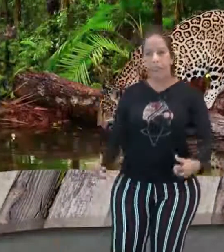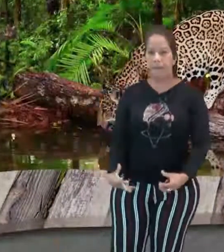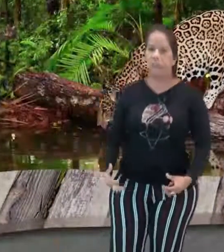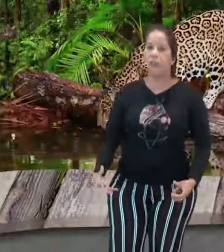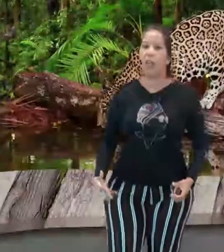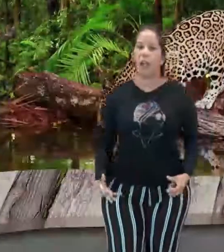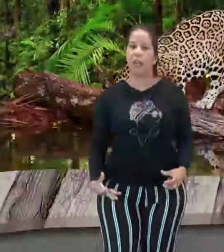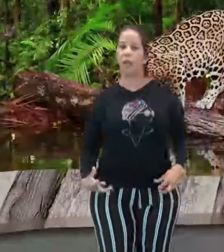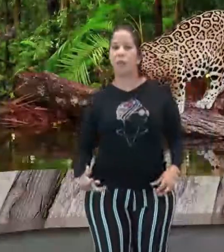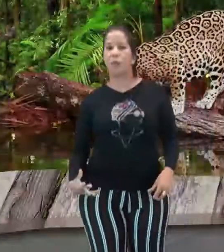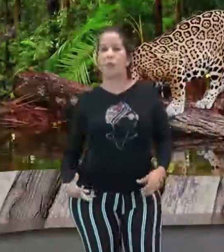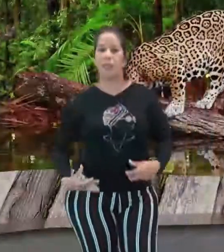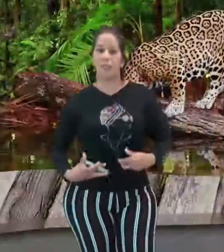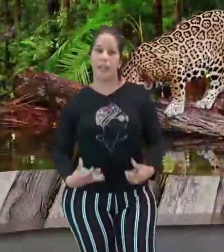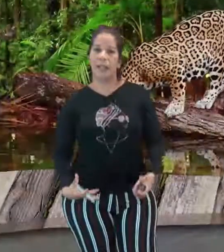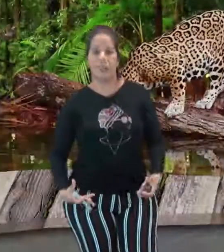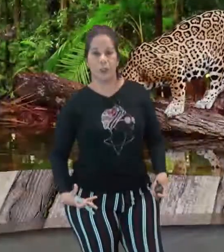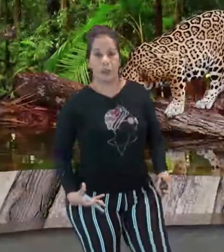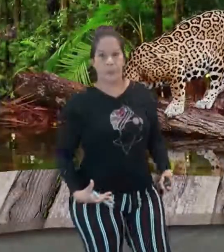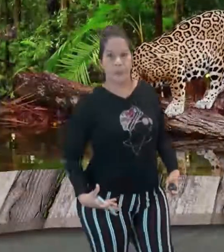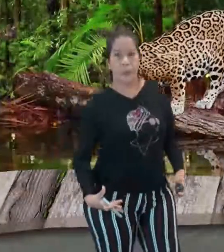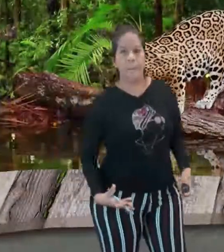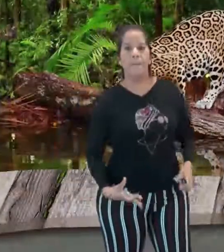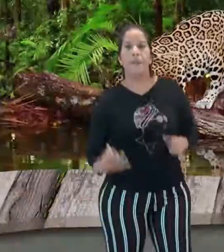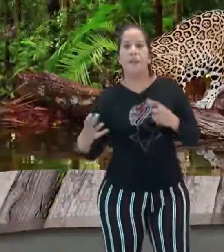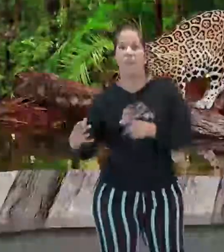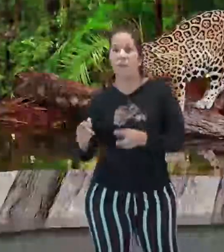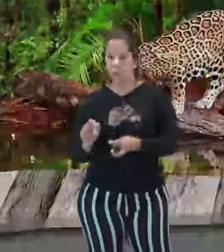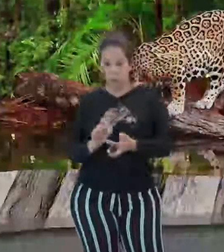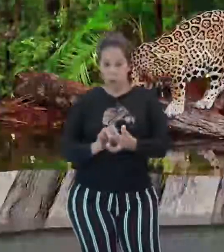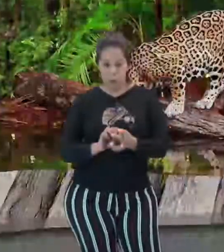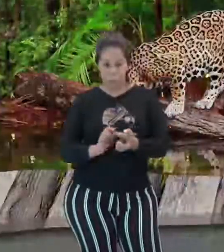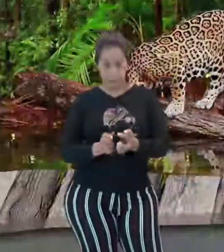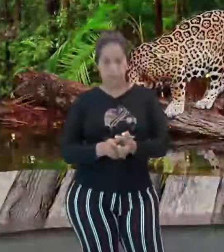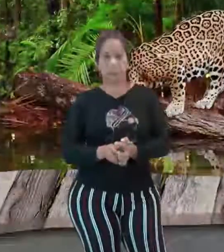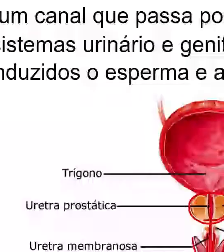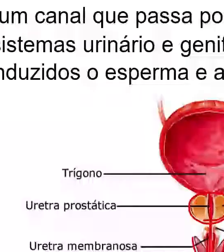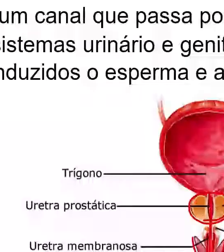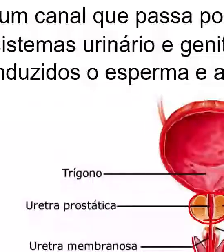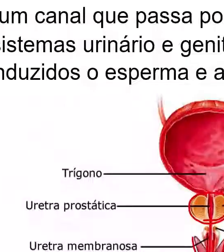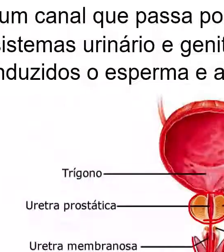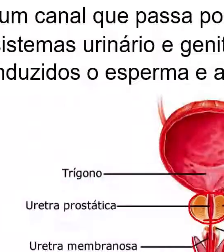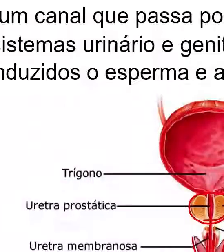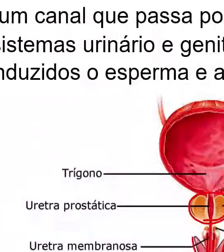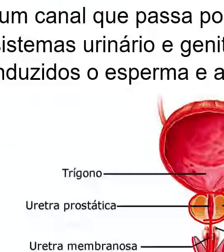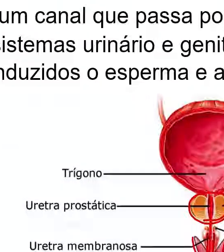que reveste a cabeça do pênis, que é a glande, tá? Vamos continuar?